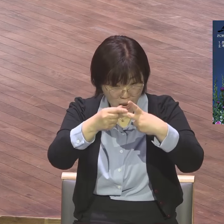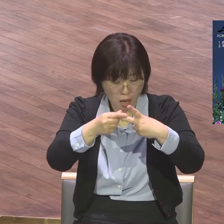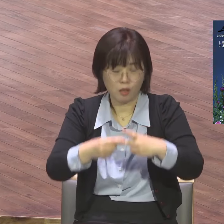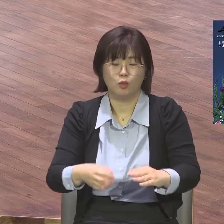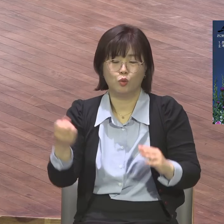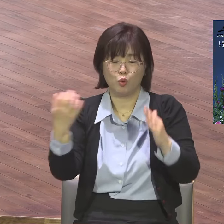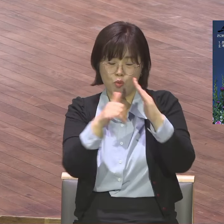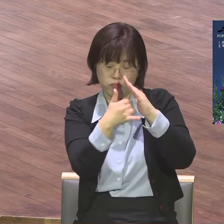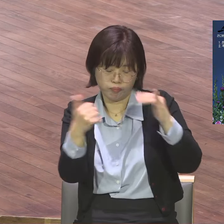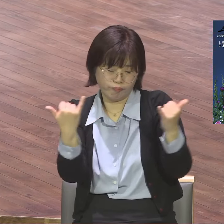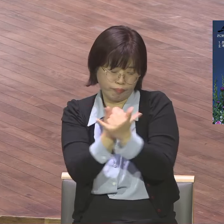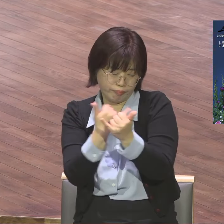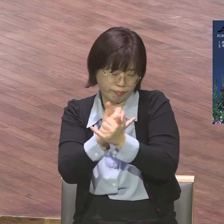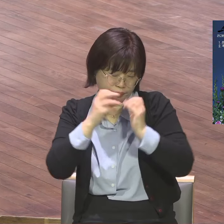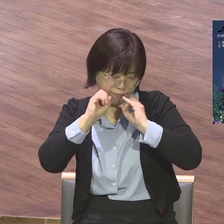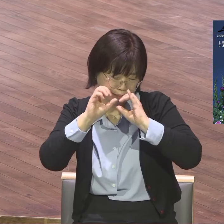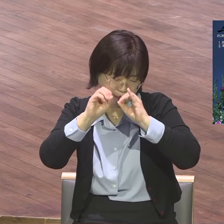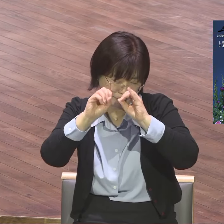영계 모든 성도들